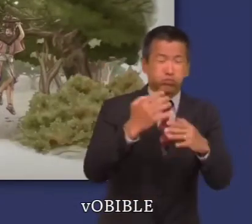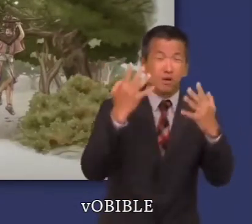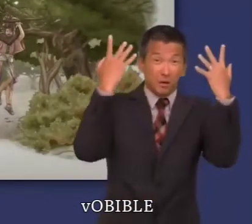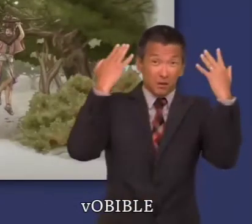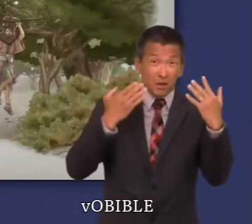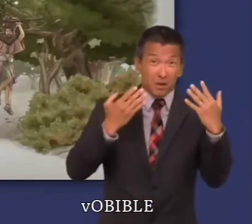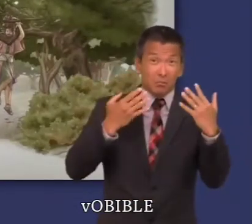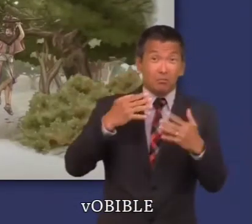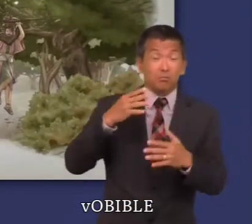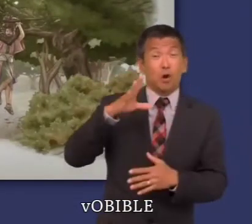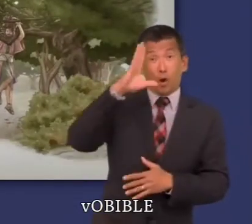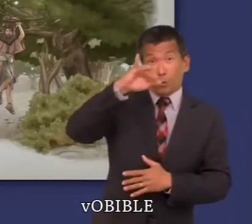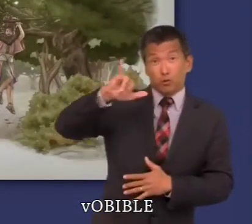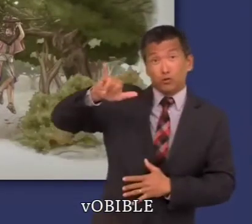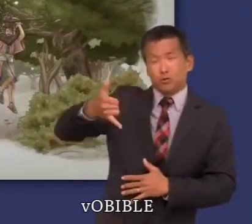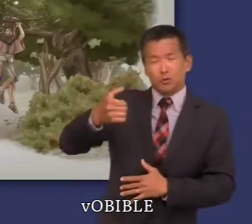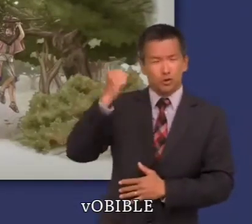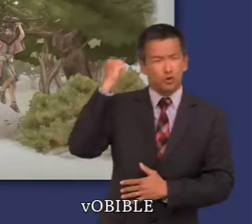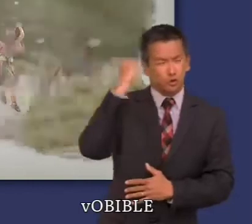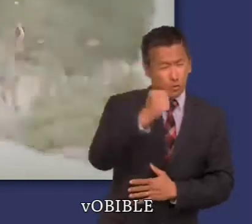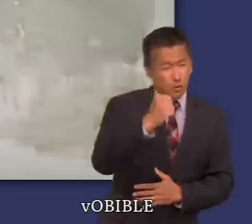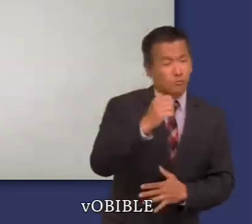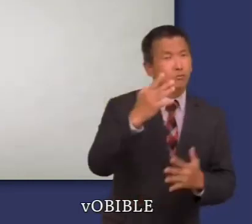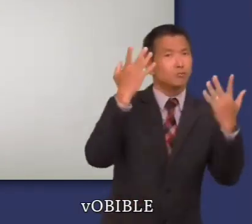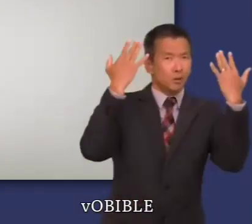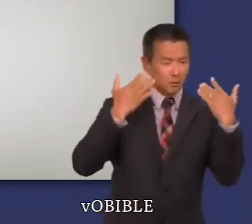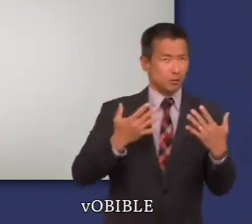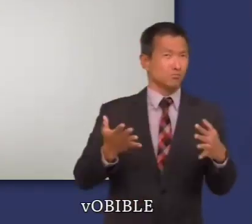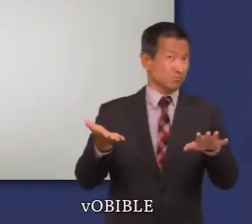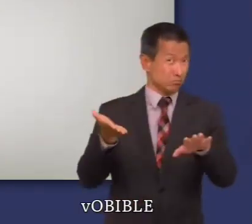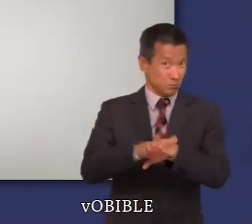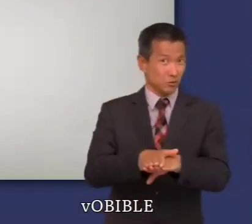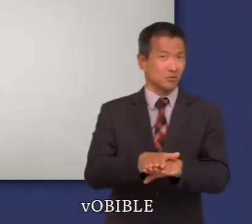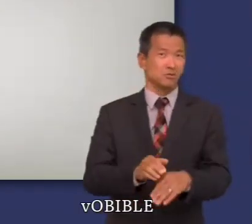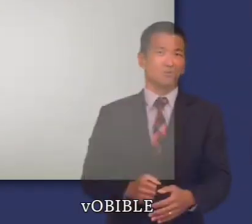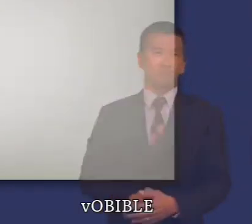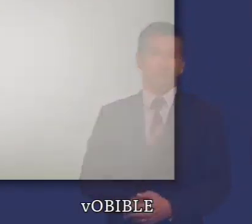Dans le chapitre 12, Nathan réprimande David sur l'ordre de Jéhovah.